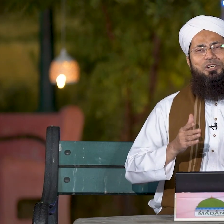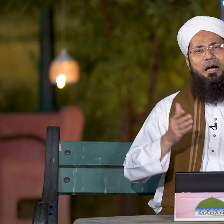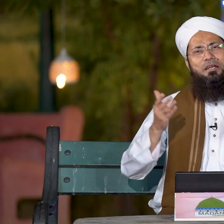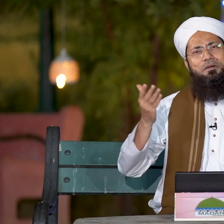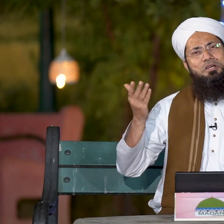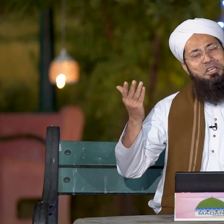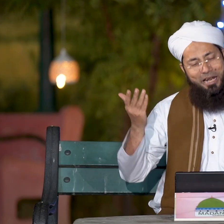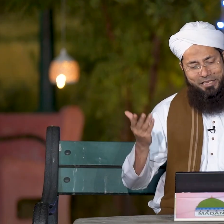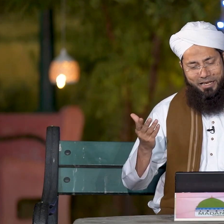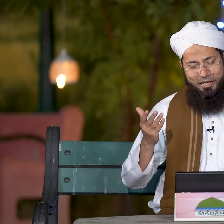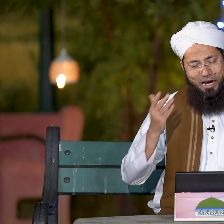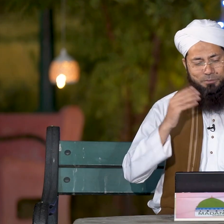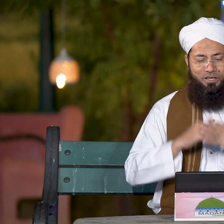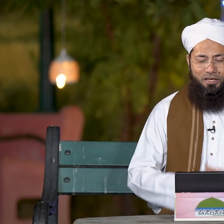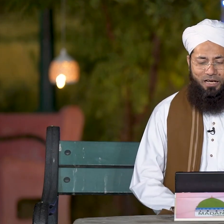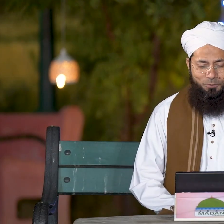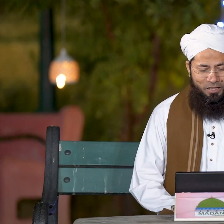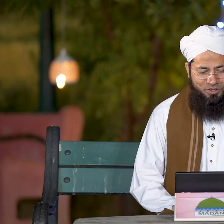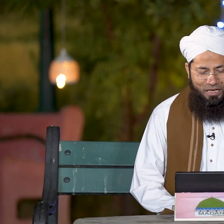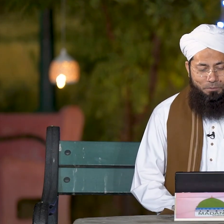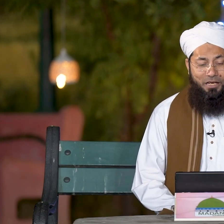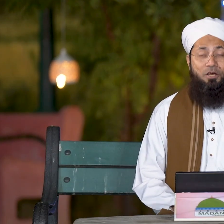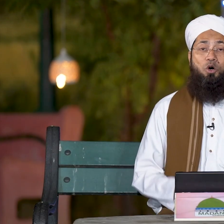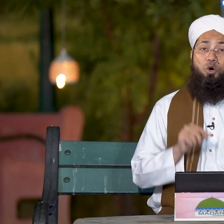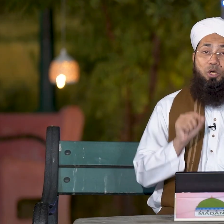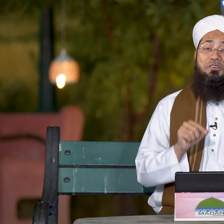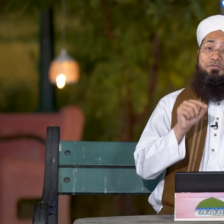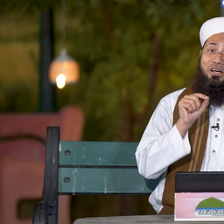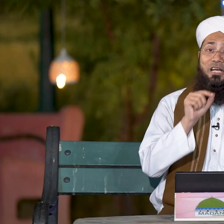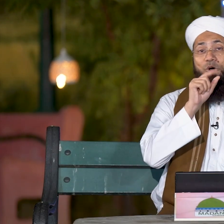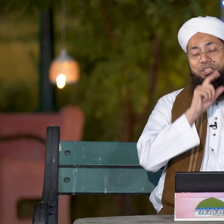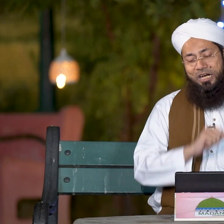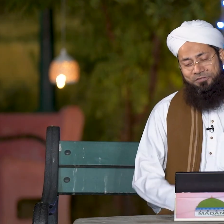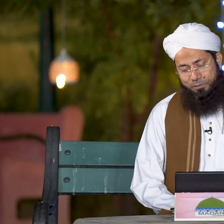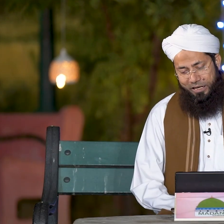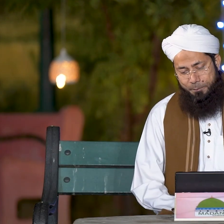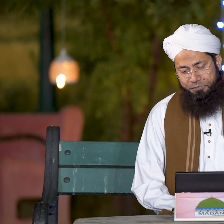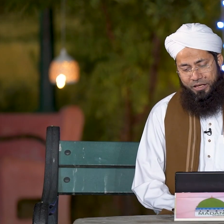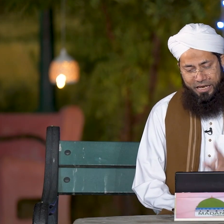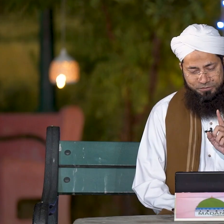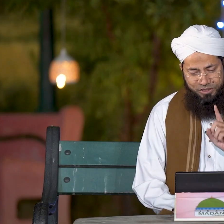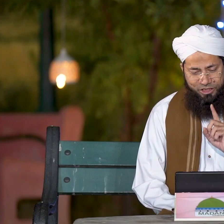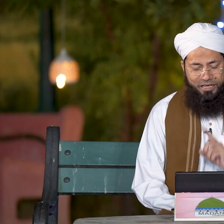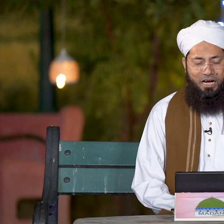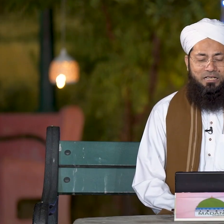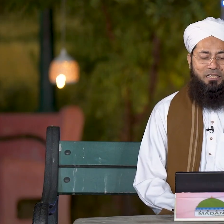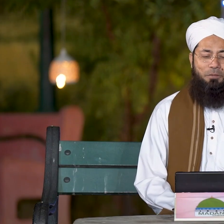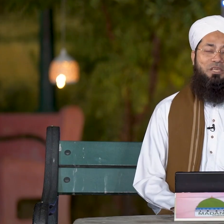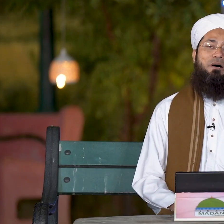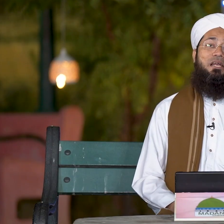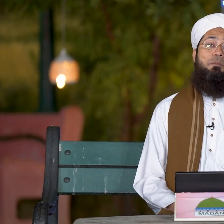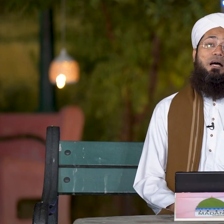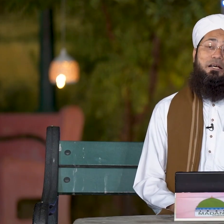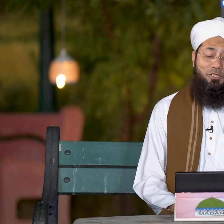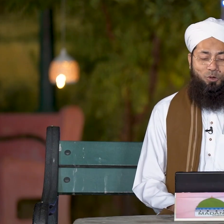کی شان نرالی ہے۔ آپ صلی اللہ علیہ وسلم نے خود فقر کو اختیار فرمایا۔ ایک فرشتے نے آقا کریم